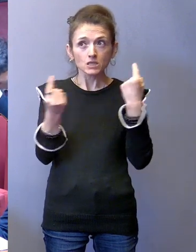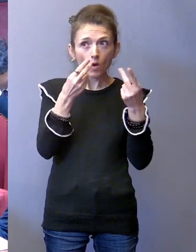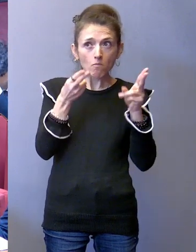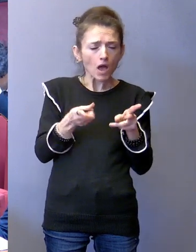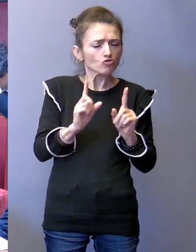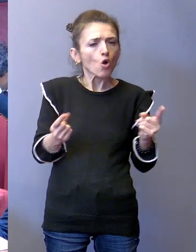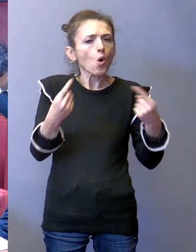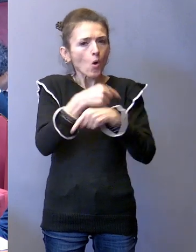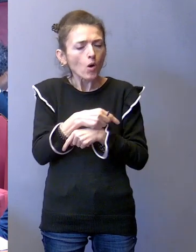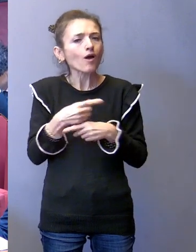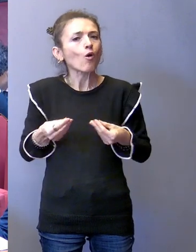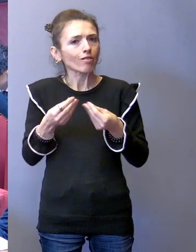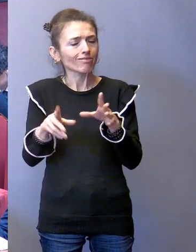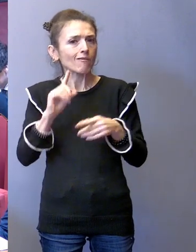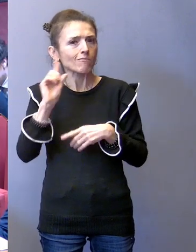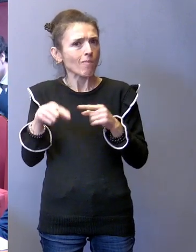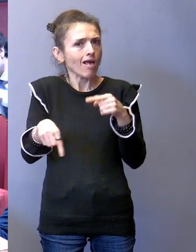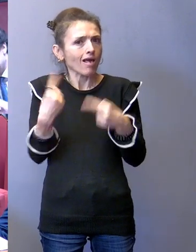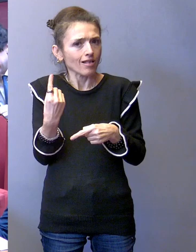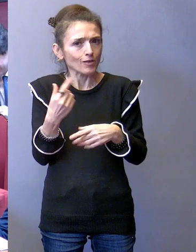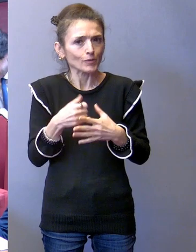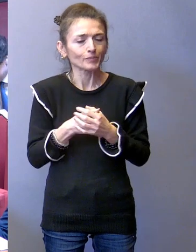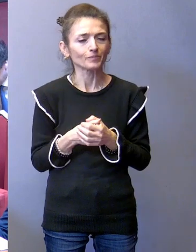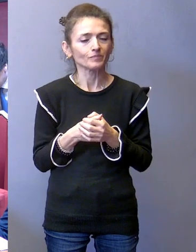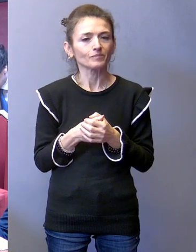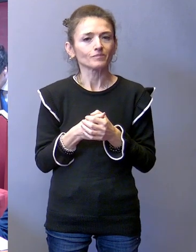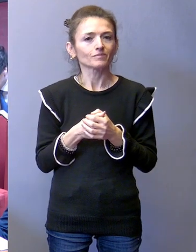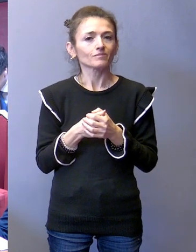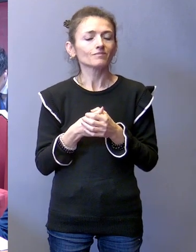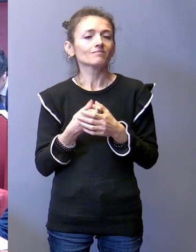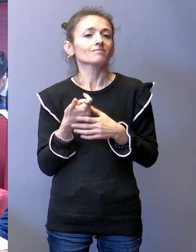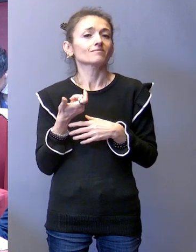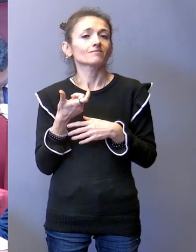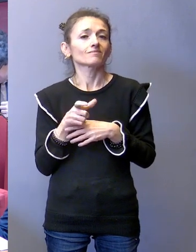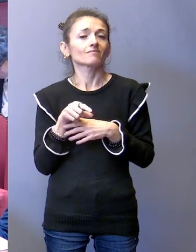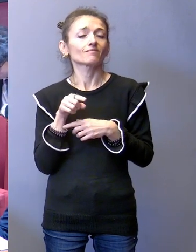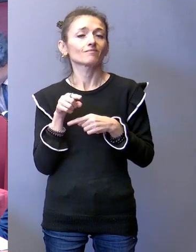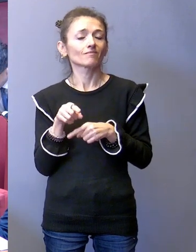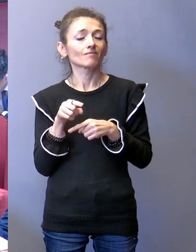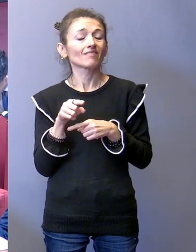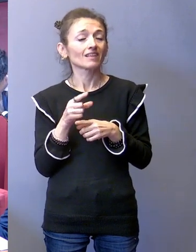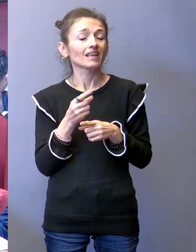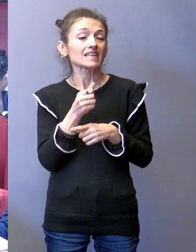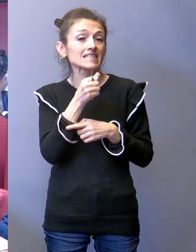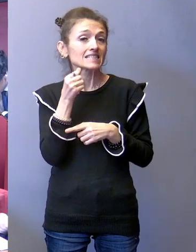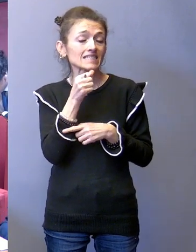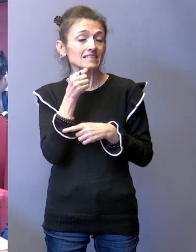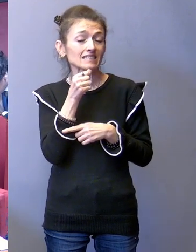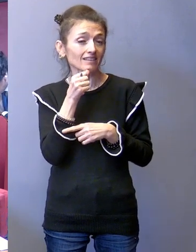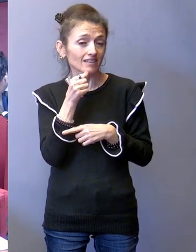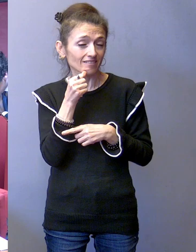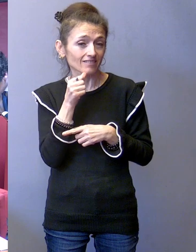uno degli aspetti che essendo questa io la chiamo come tale quindi avrebbe necessità proprio di un altro tipo